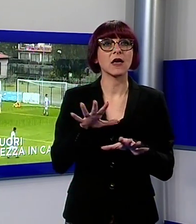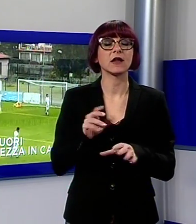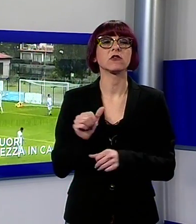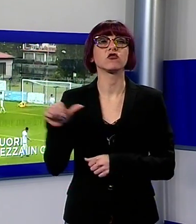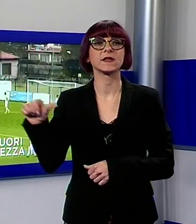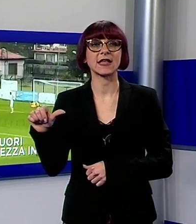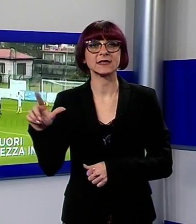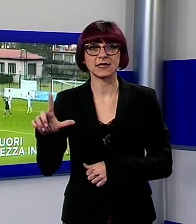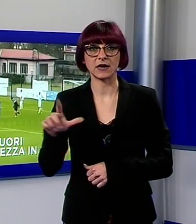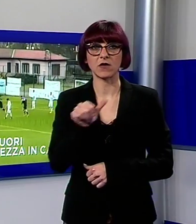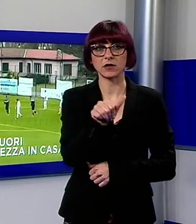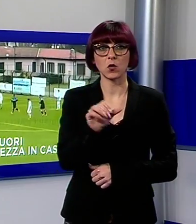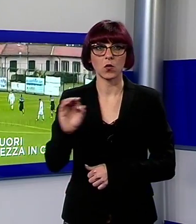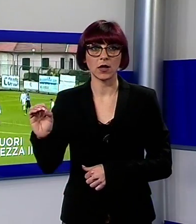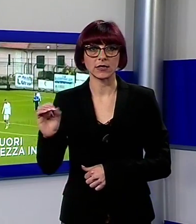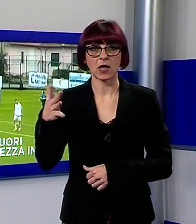Sestri Levante.